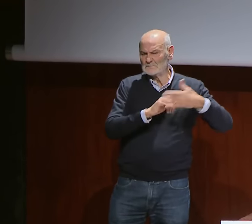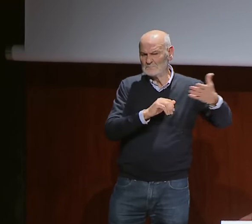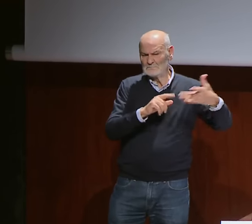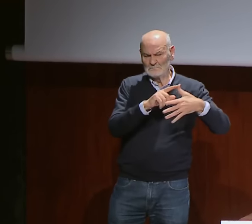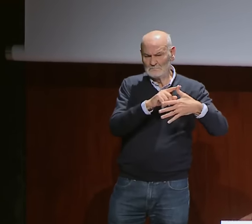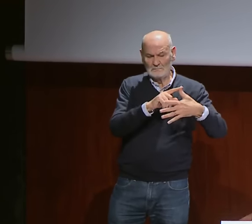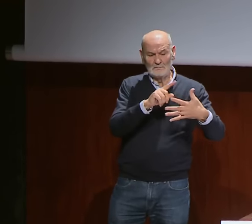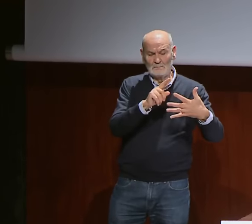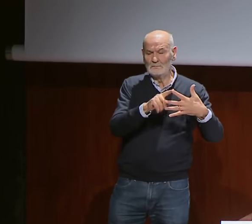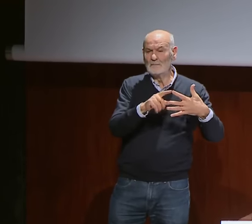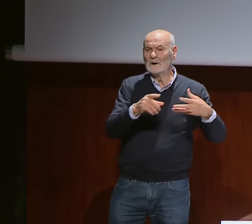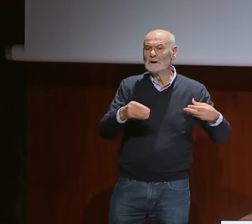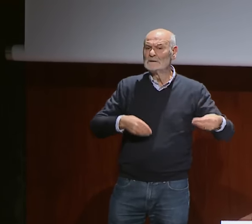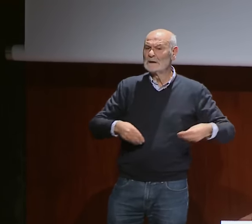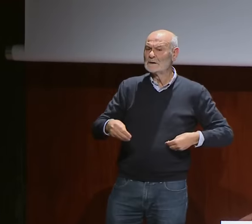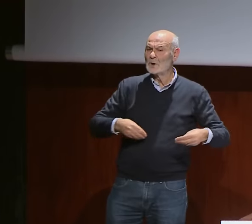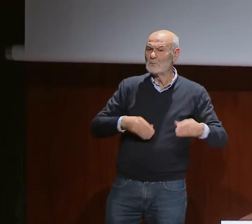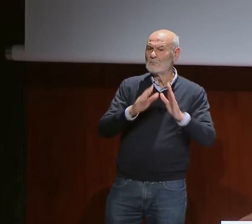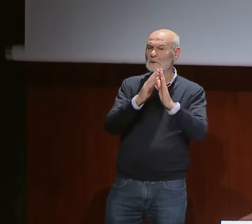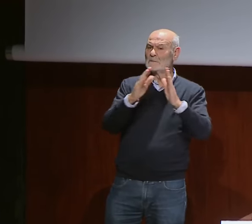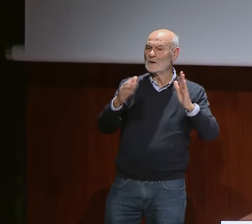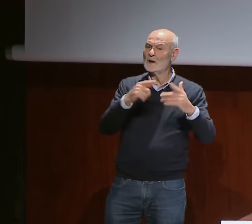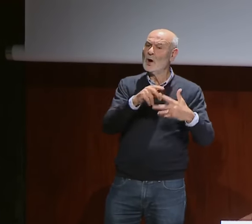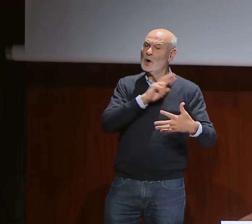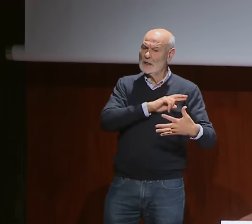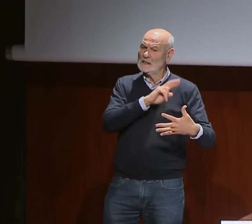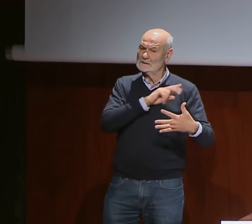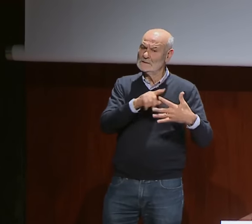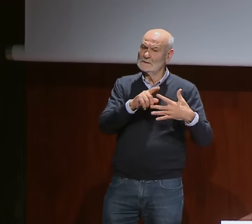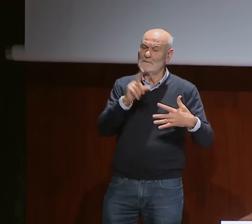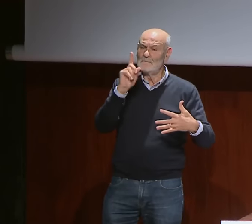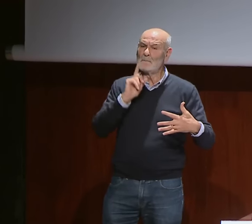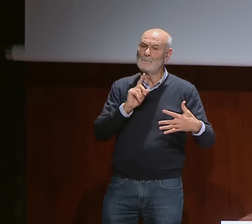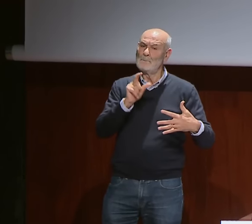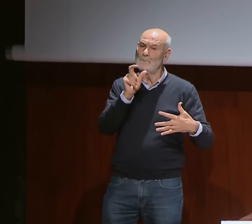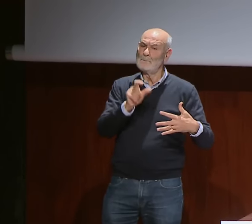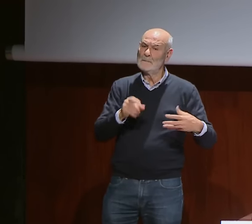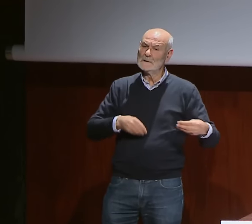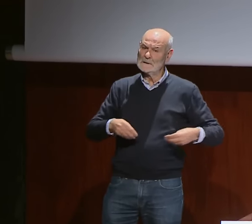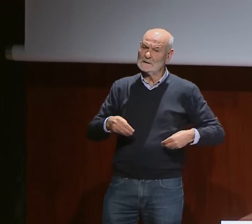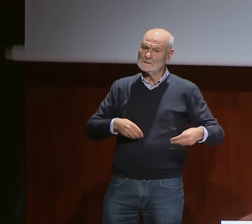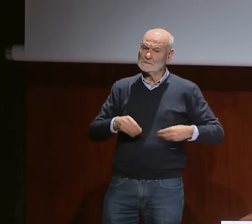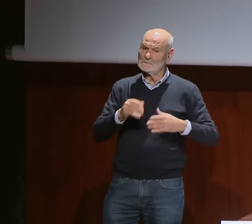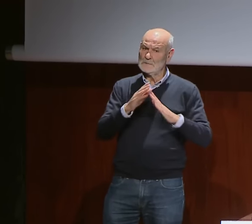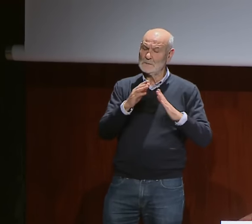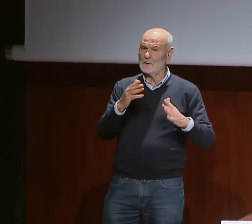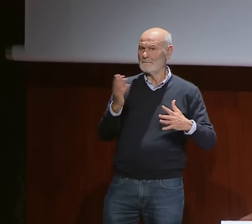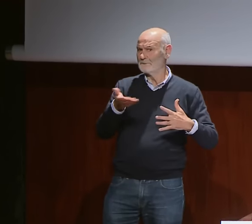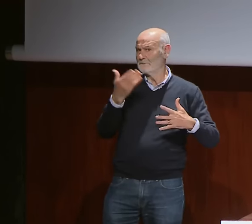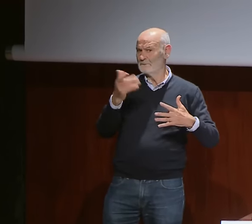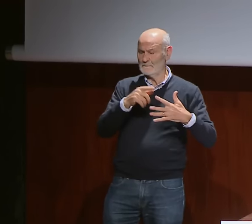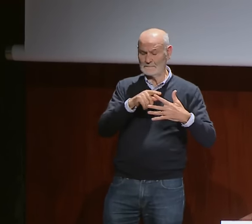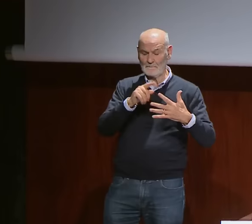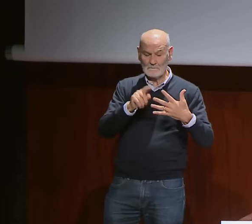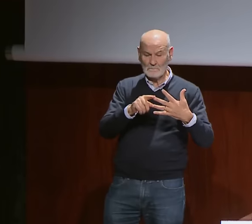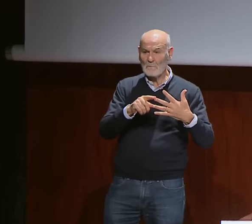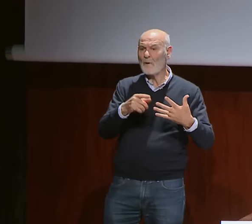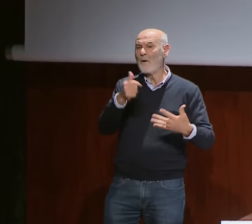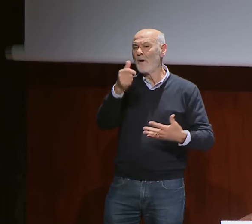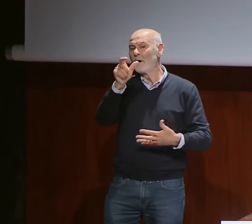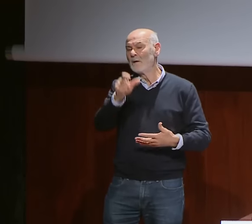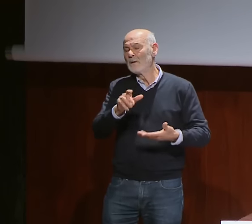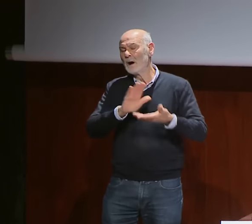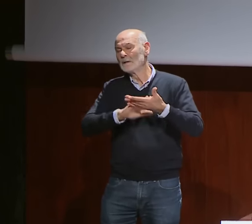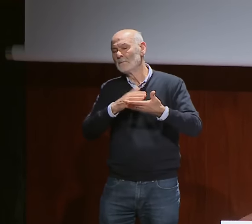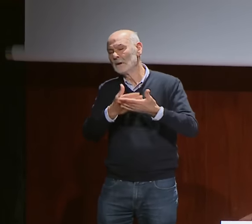un député écologiste que je connaissais, un directeur de bibliothèque qui était à la retraite, une dame, et